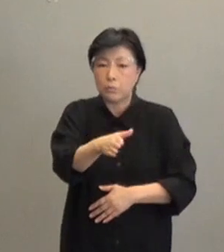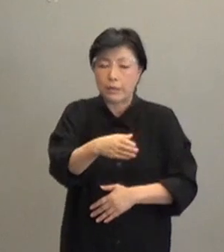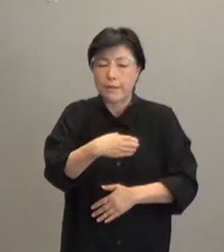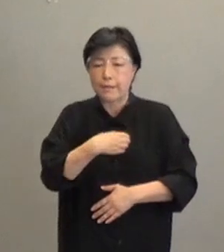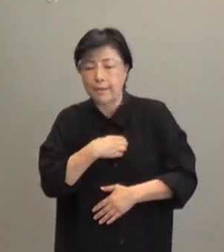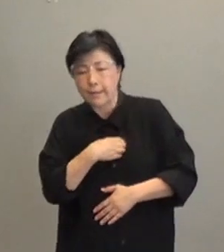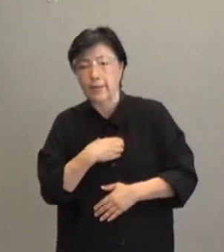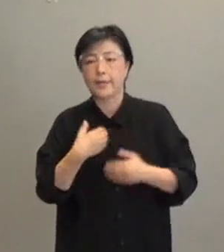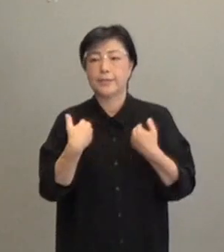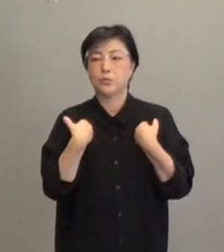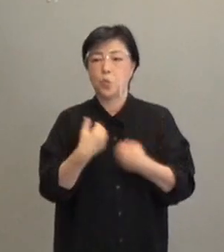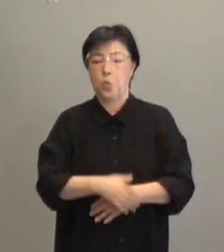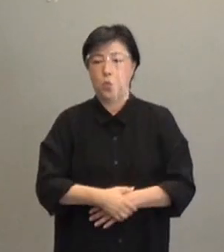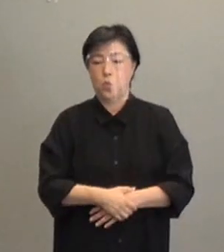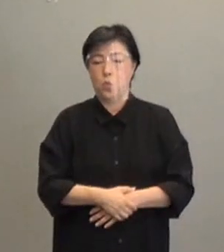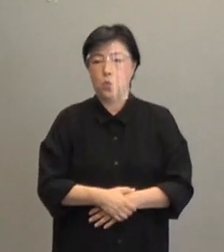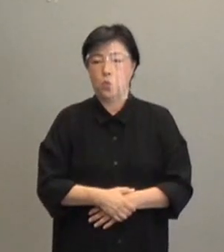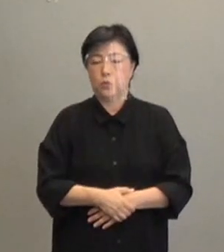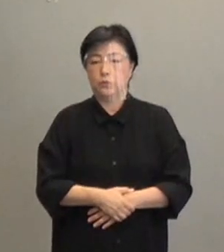だろうと思います。